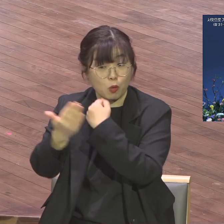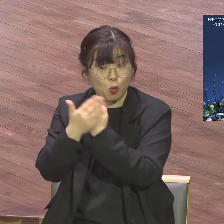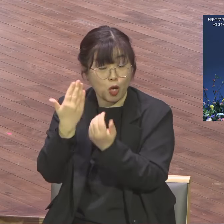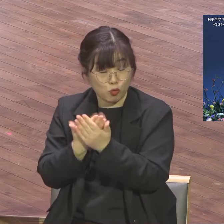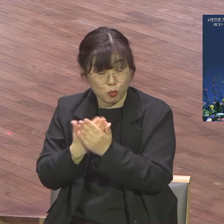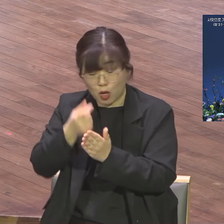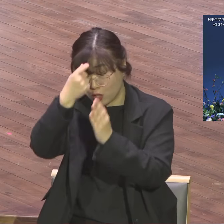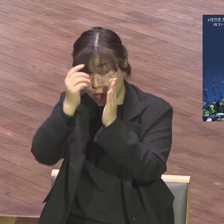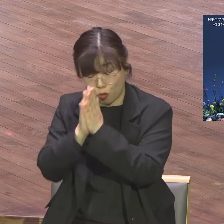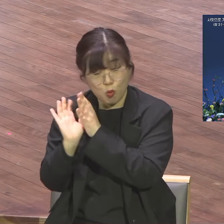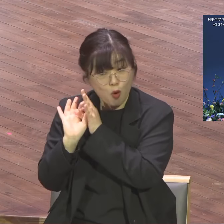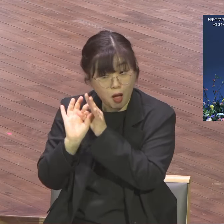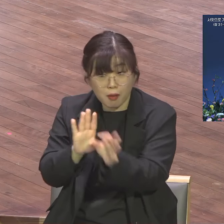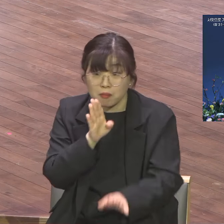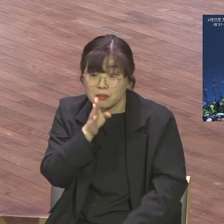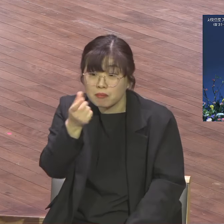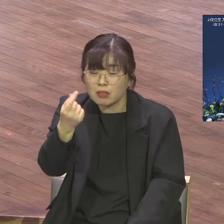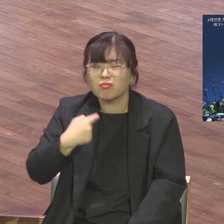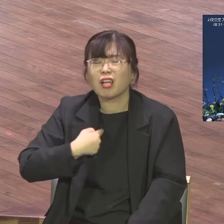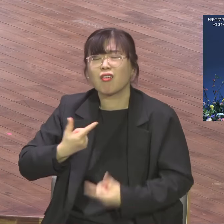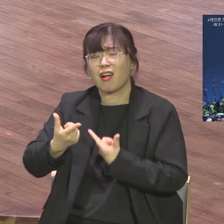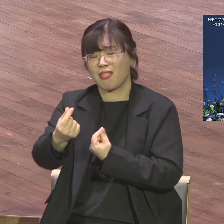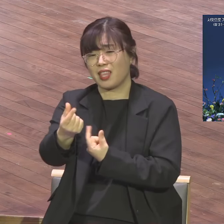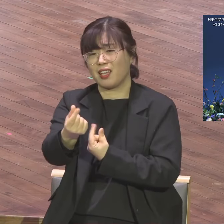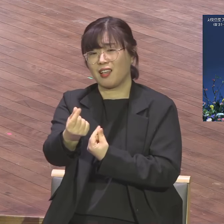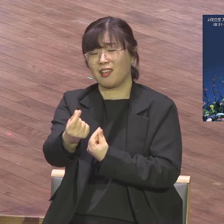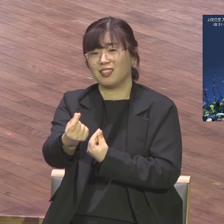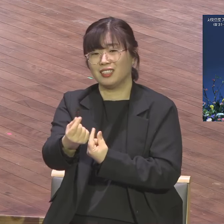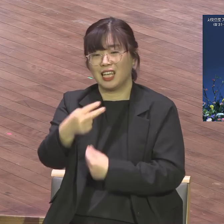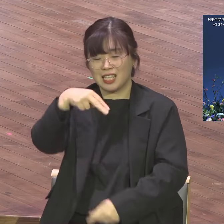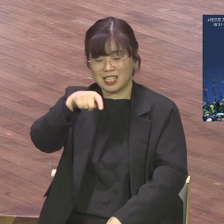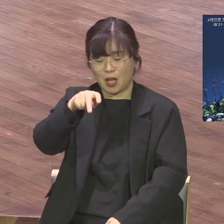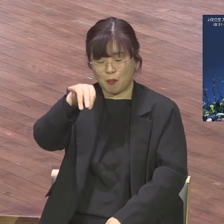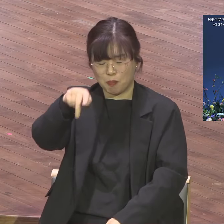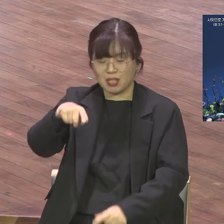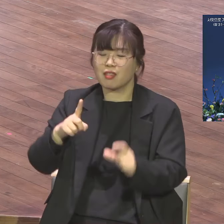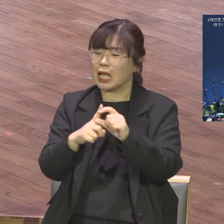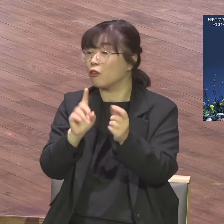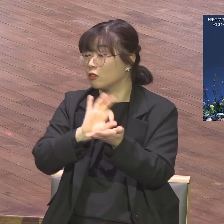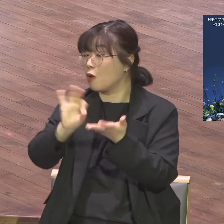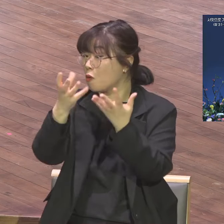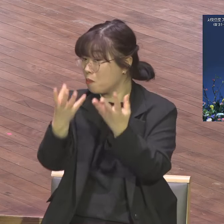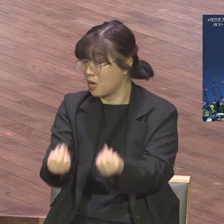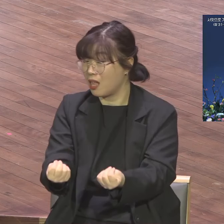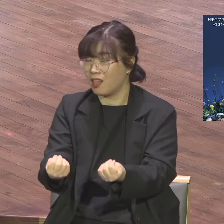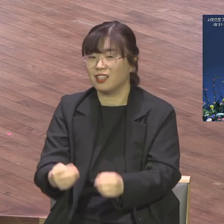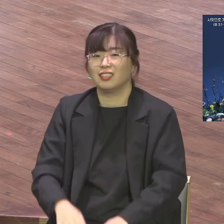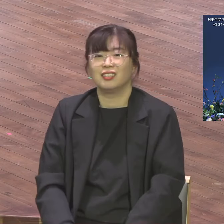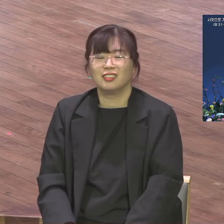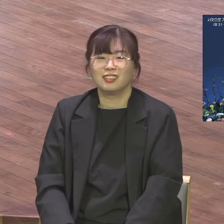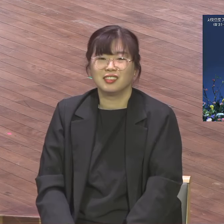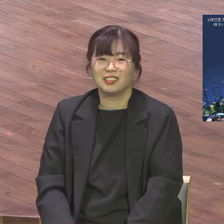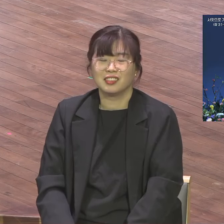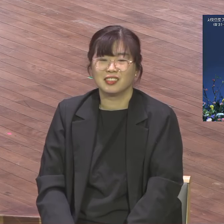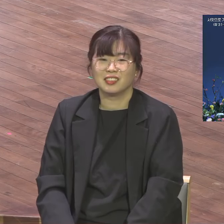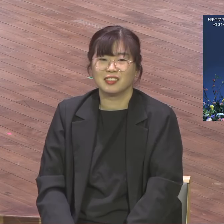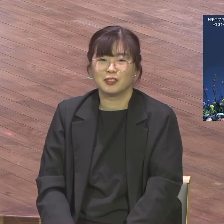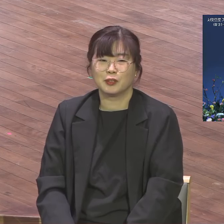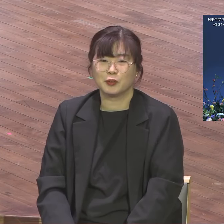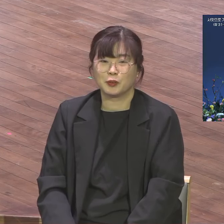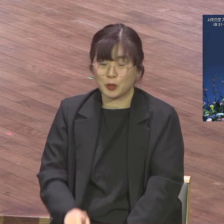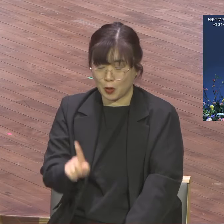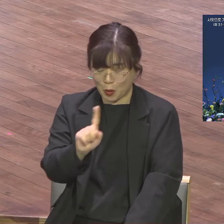새 서밋이 되게 하여 주옵소서. 그래 기도를 하는데 서밋, 영적인 분야에서, 삶의